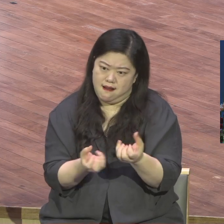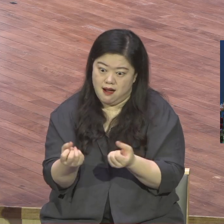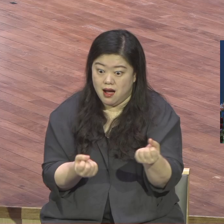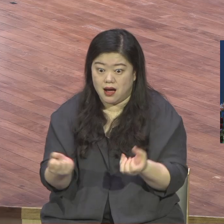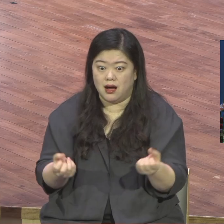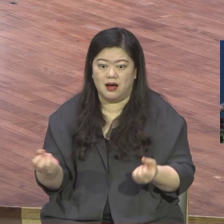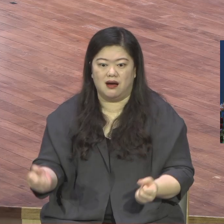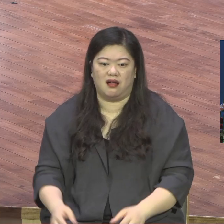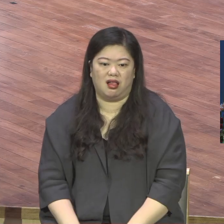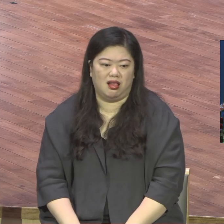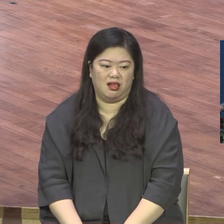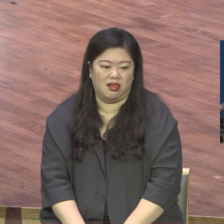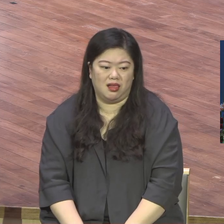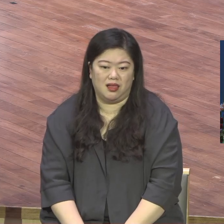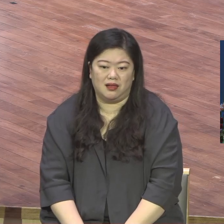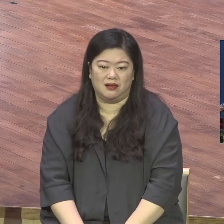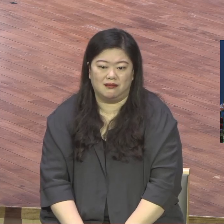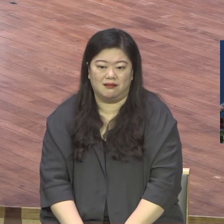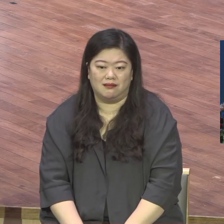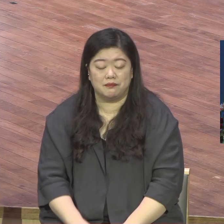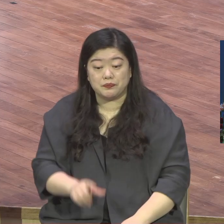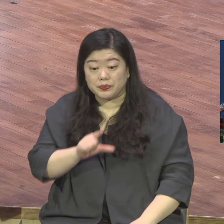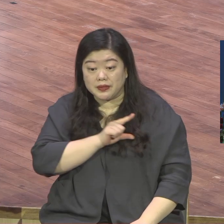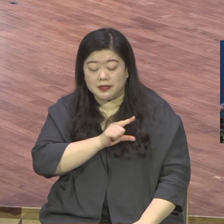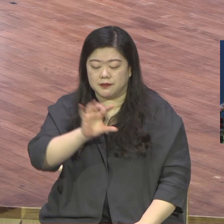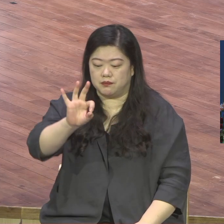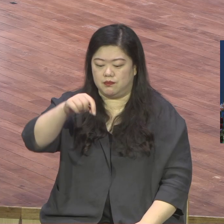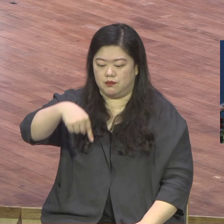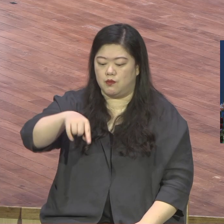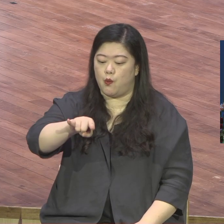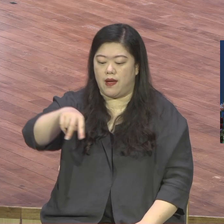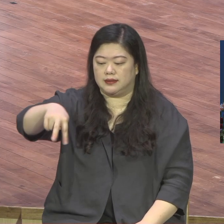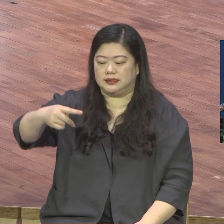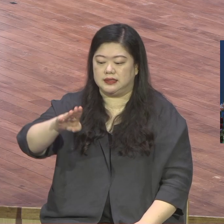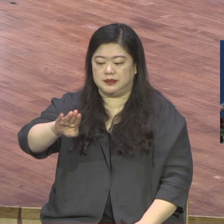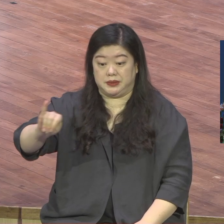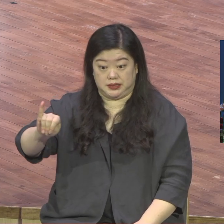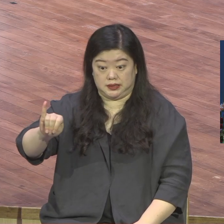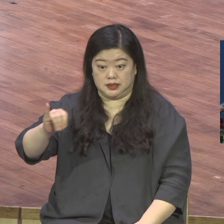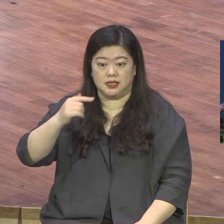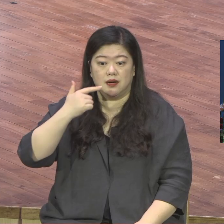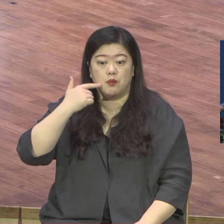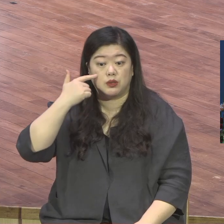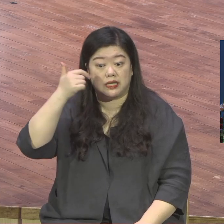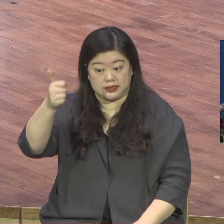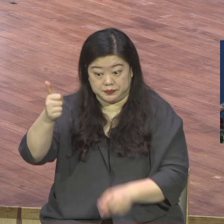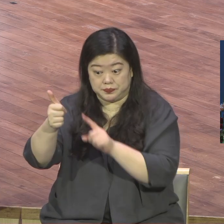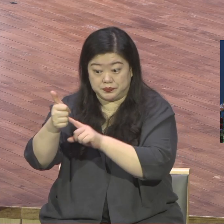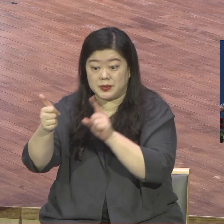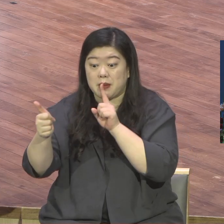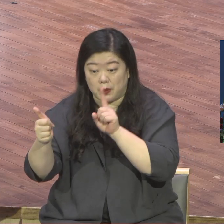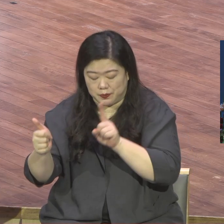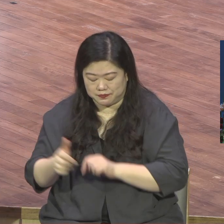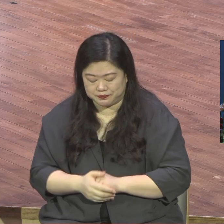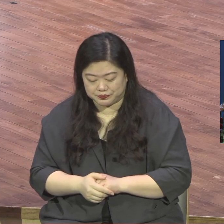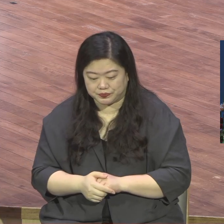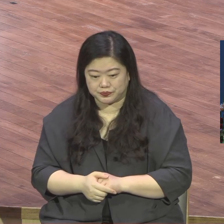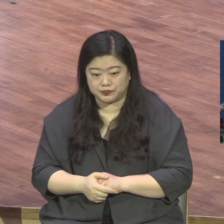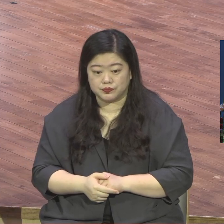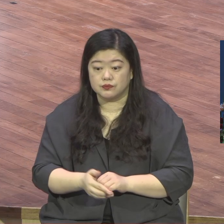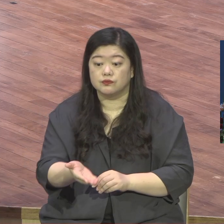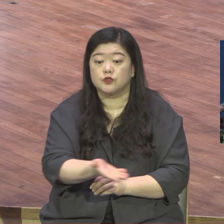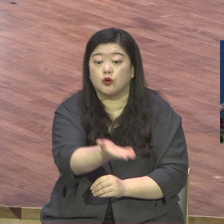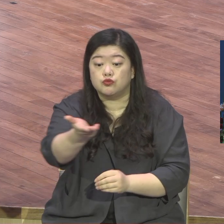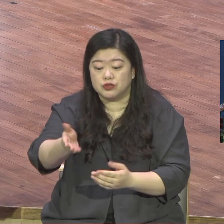유명한 설교가 웨련 위어스비 목사님이 이런 아주 중요한 말을 했습니다. 당신이 그리스도인이